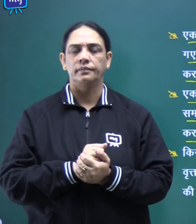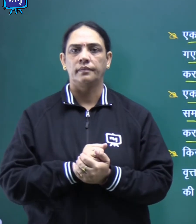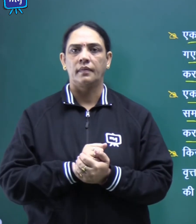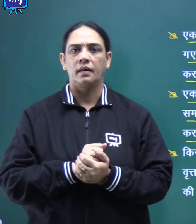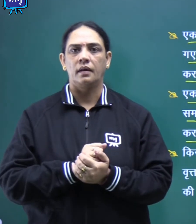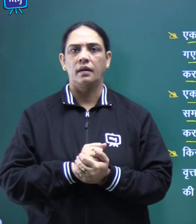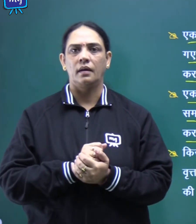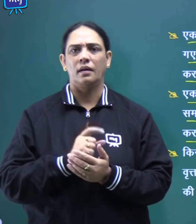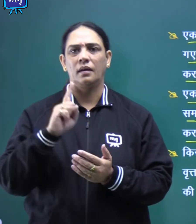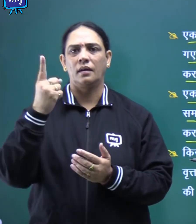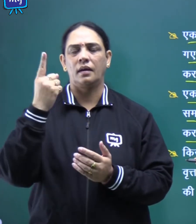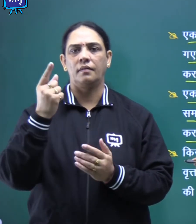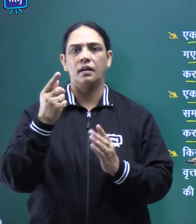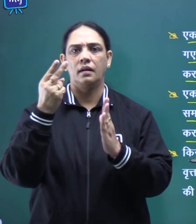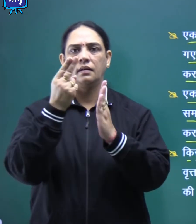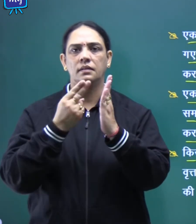केवल चित्र।